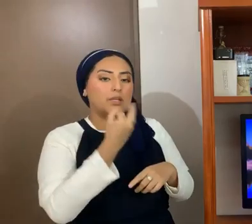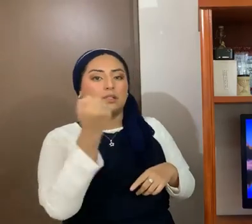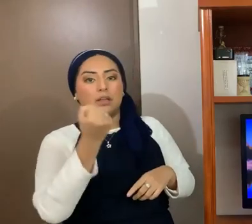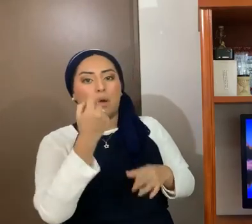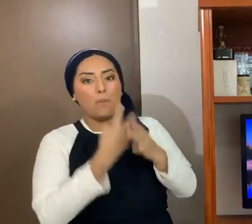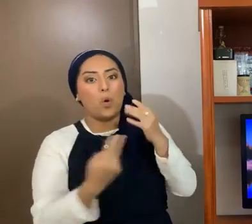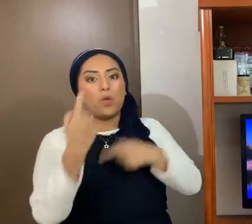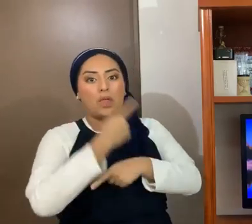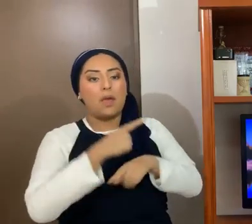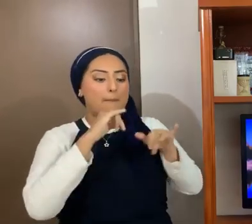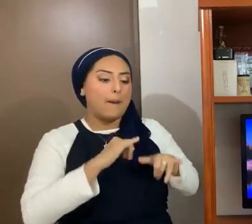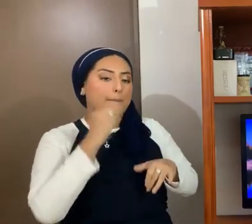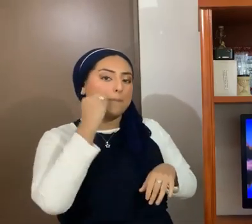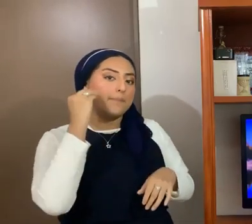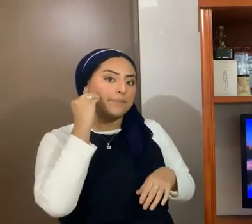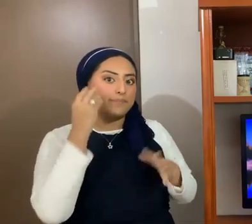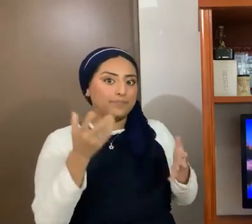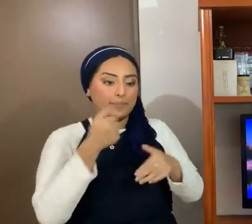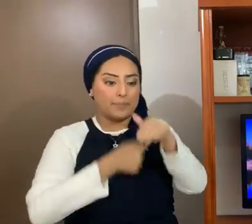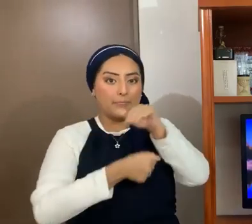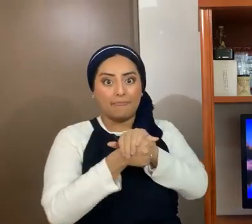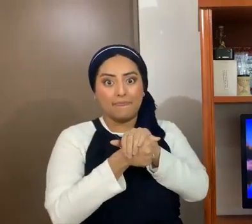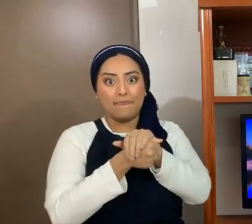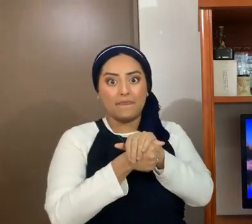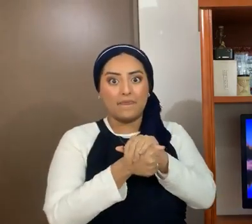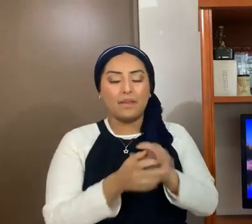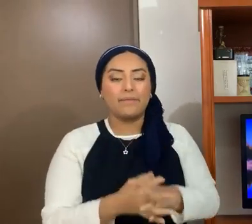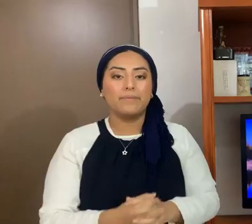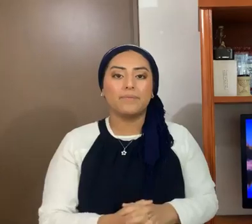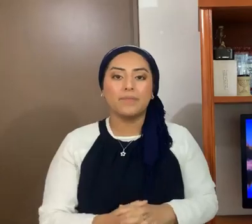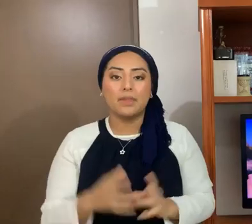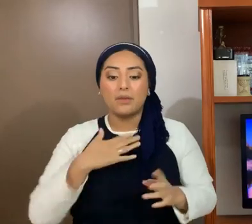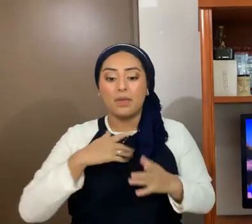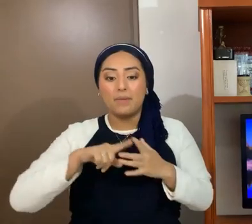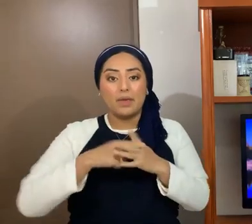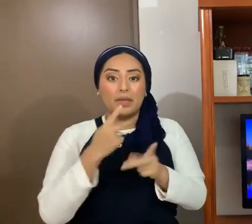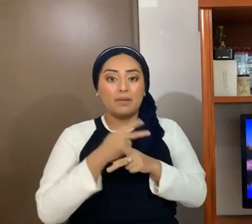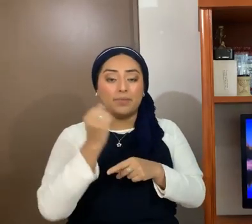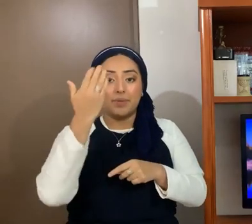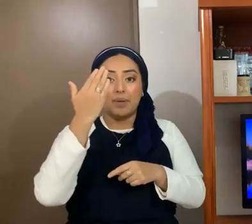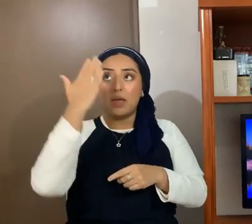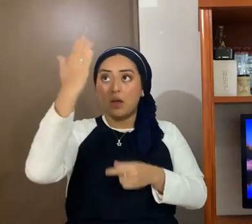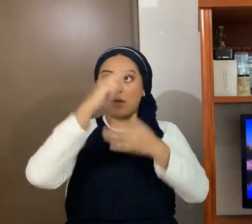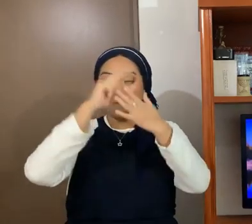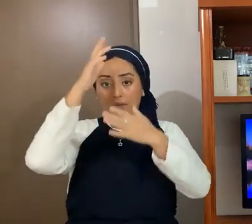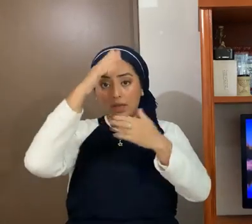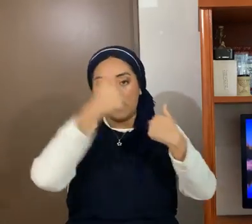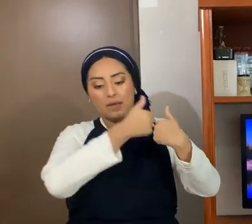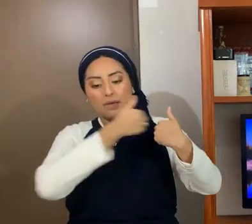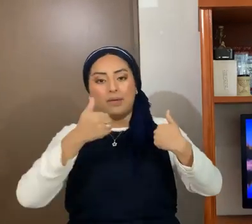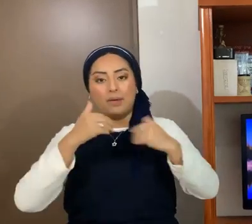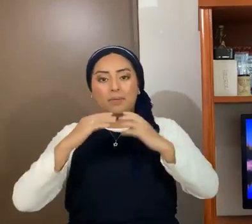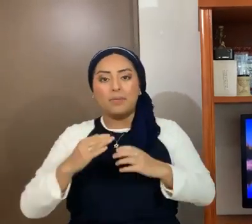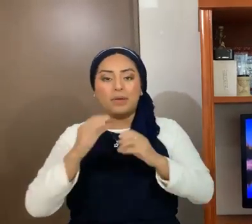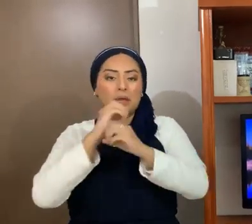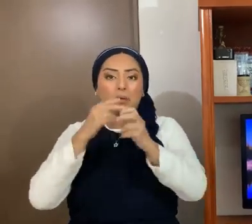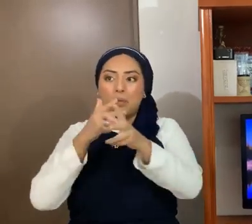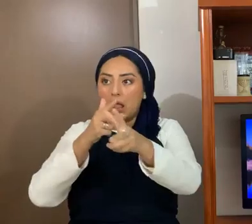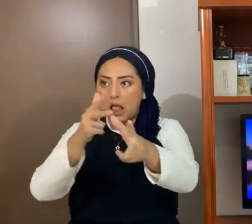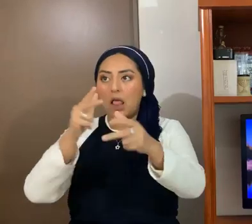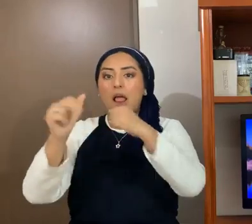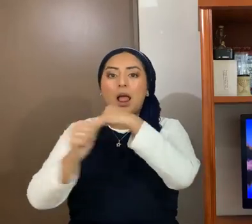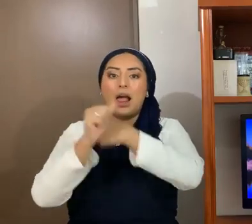el Shabbat. Entonces, fíjense cómo nada más por añadidura, al empezar a guardar el Shabbat, el Eterno nos aparta del tráfico,